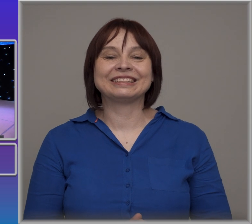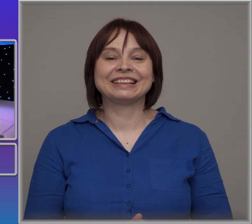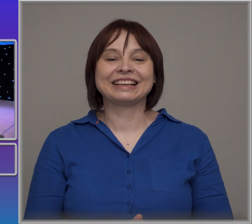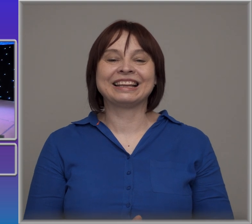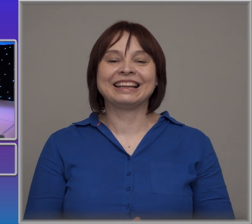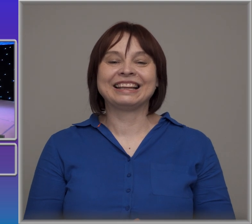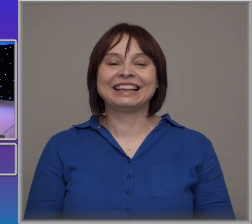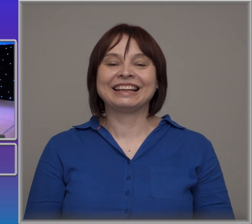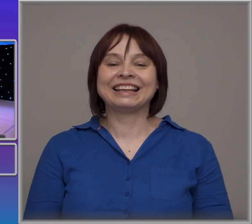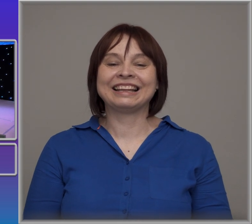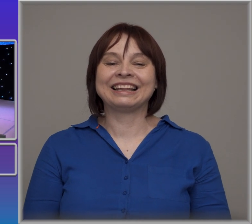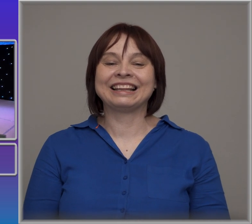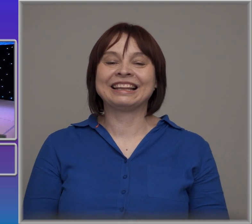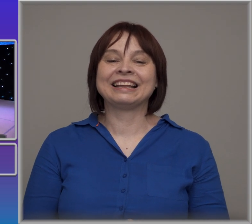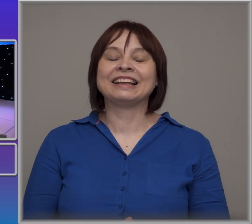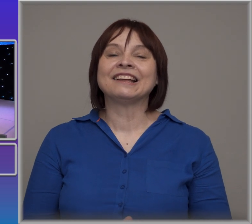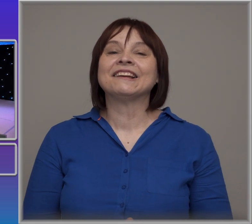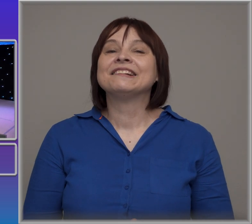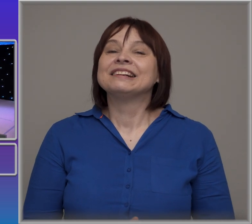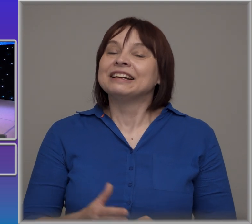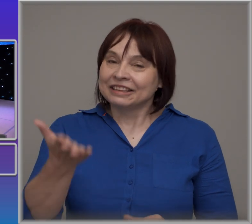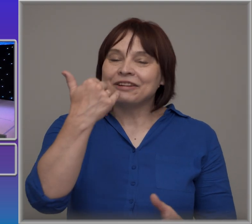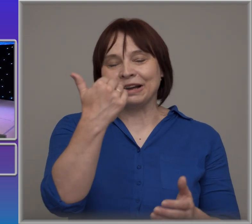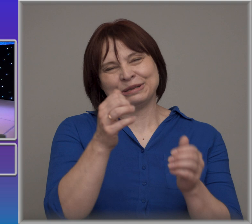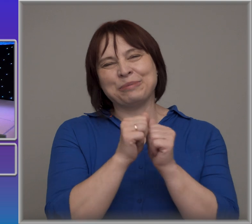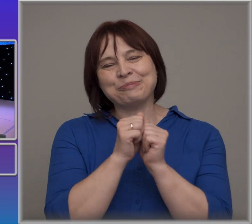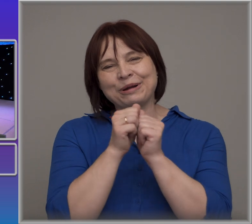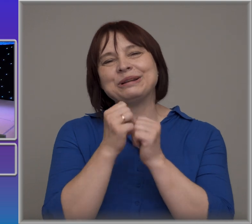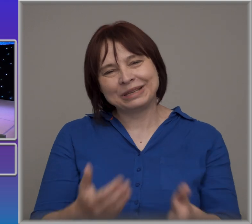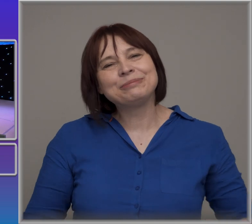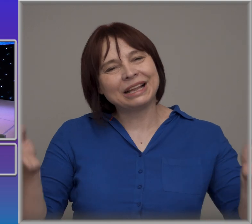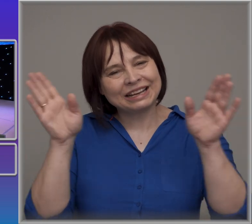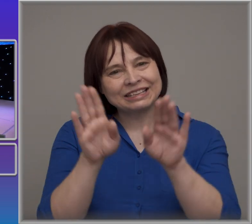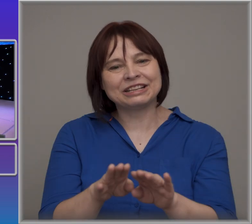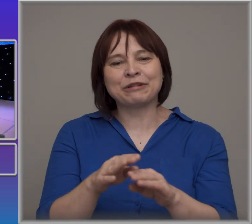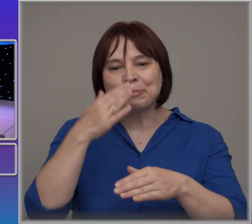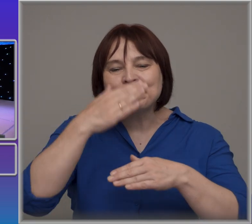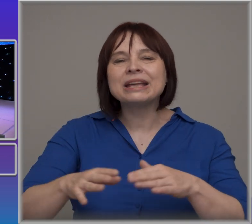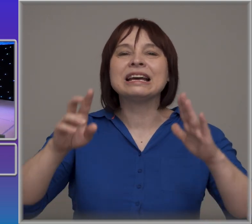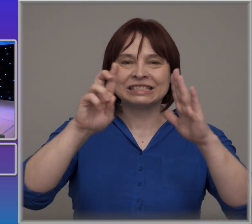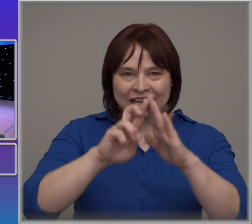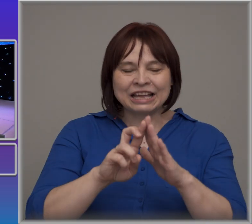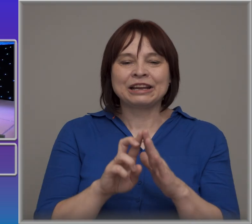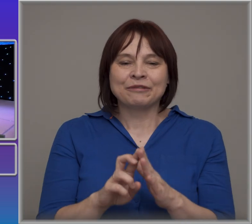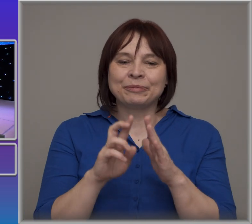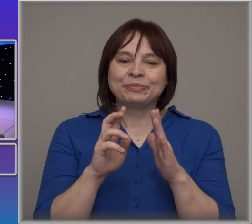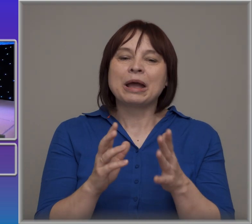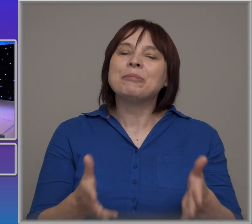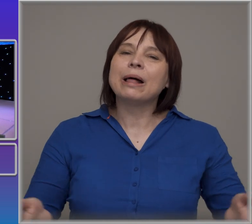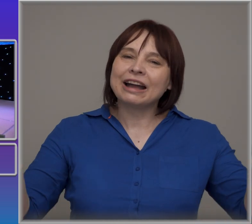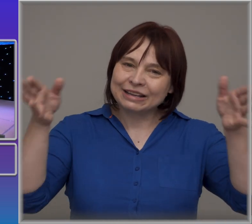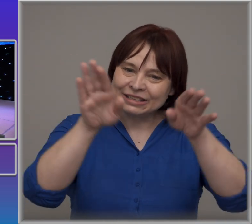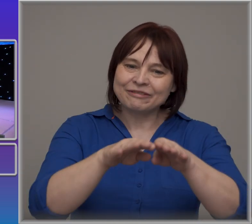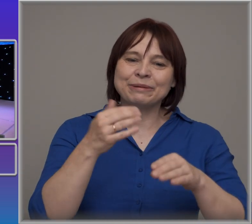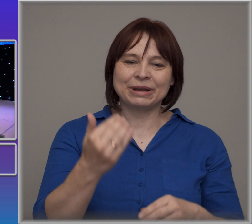Замечательная пара, да? У них уже было венчание, была свадьба. Они уже даже съездили